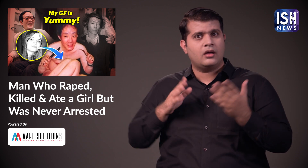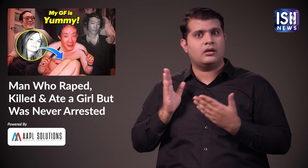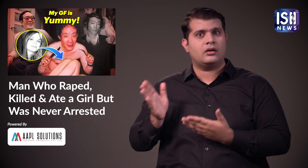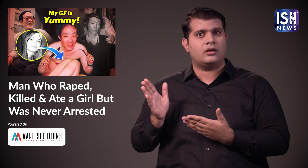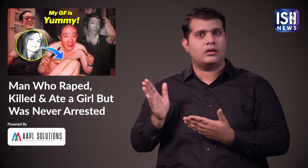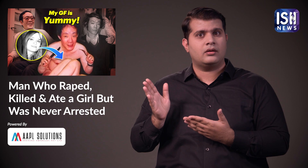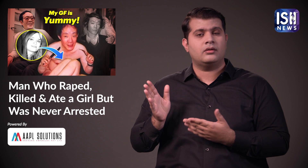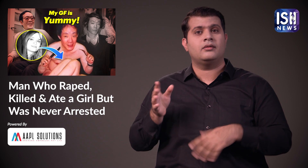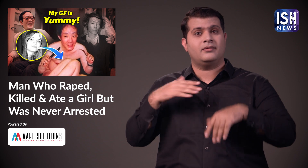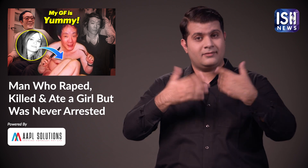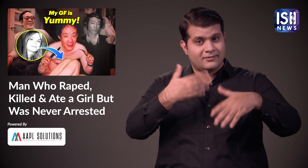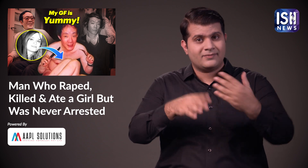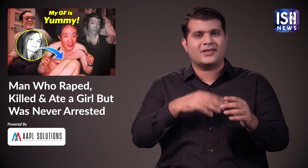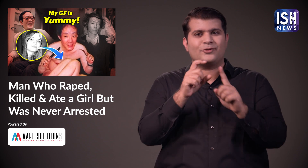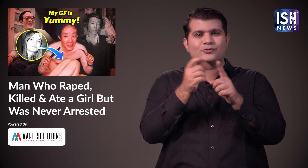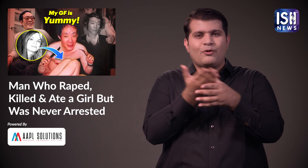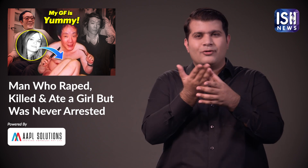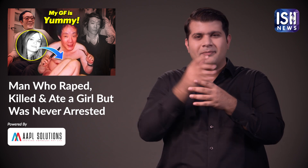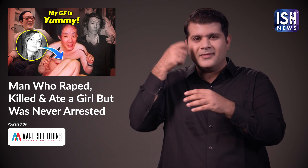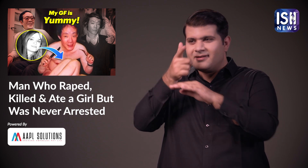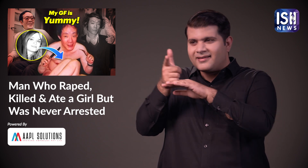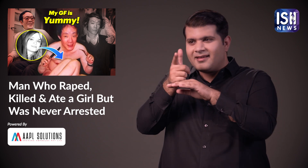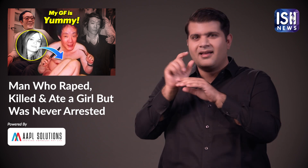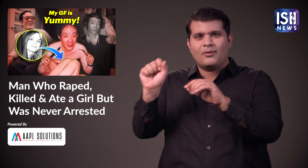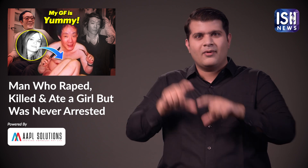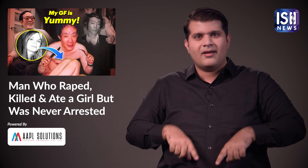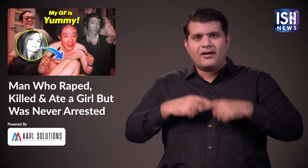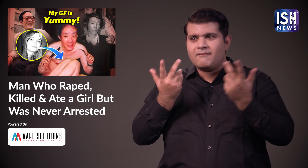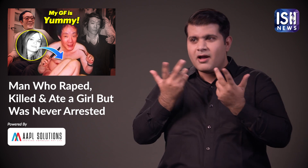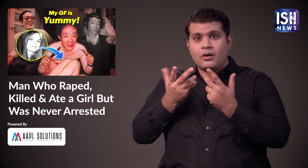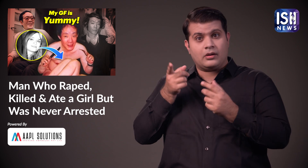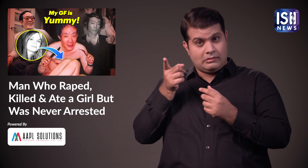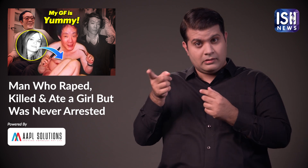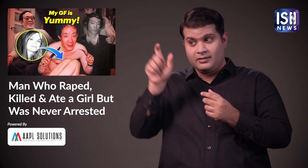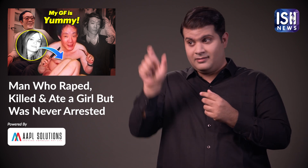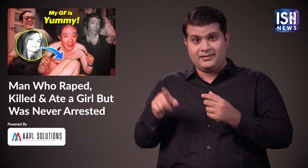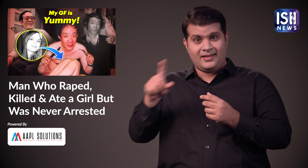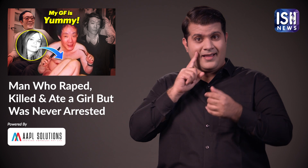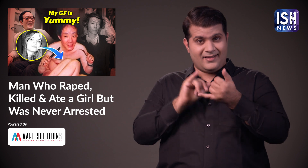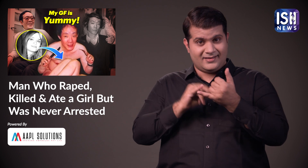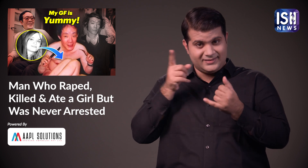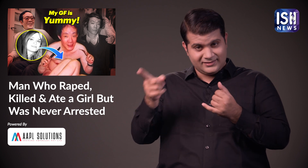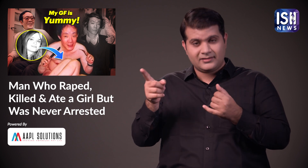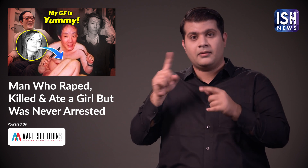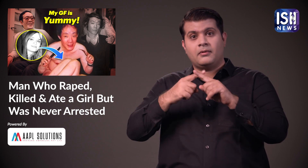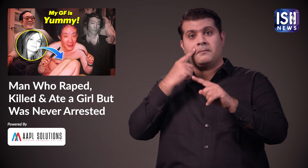गई। बाद में एक डॉक्यूमेंट्री फिल्म निर्देशक और उनके सह-निर्देशक सगावा और उसके भाई के